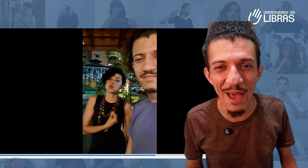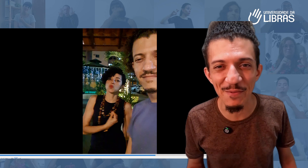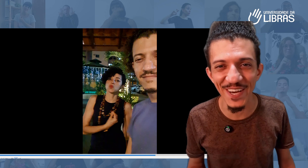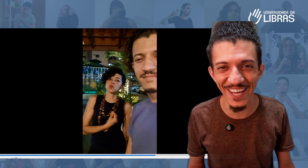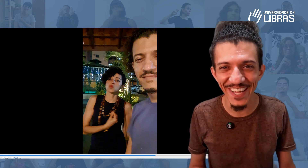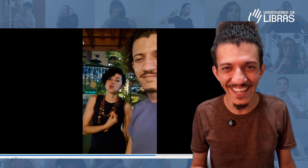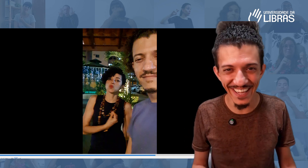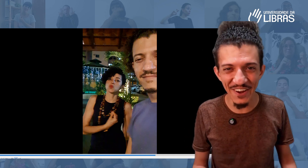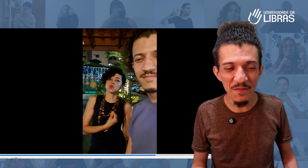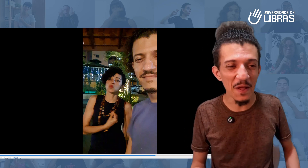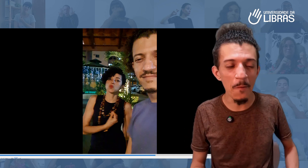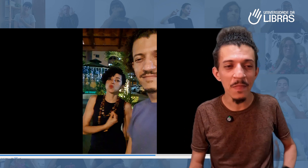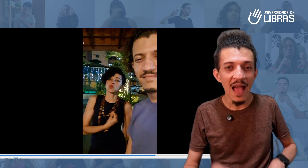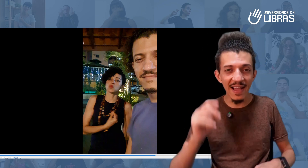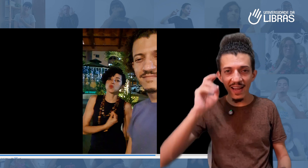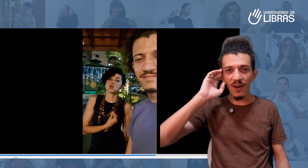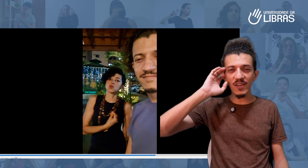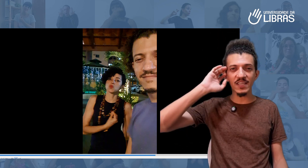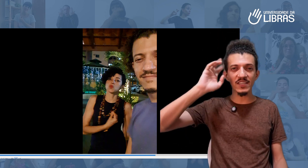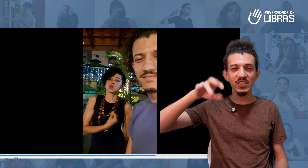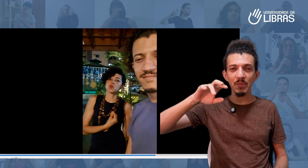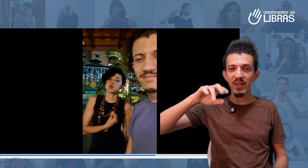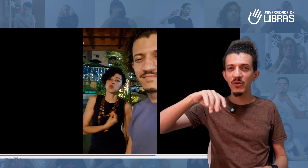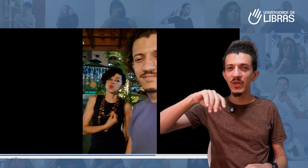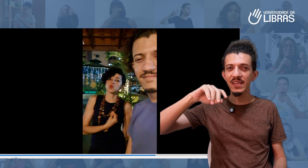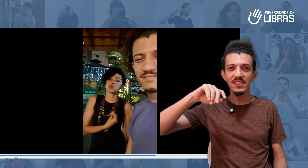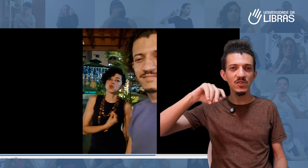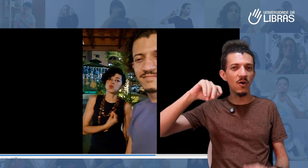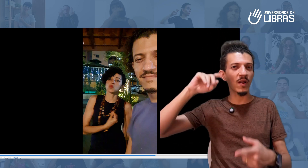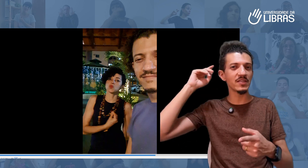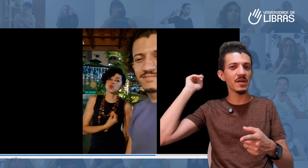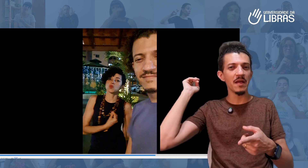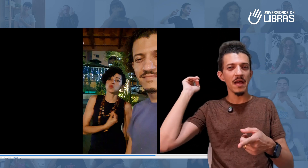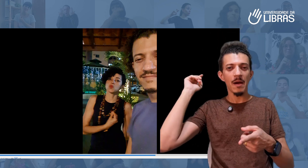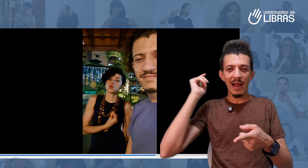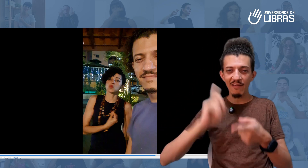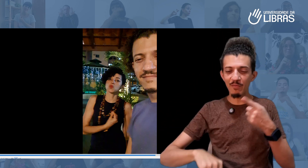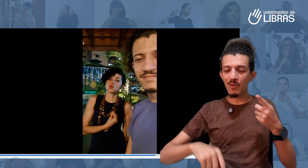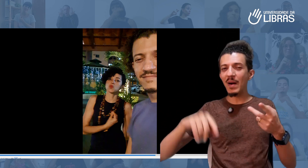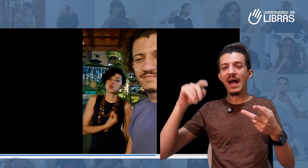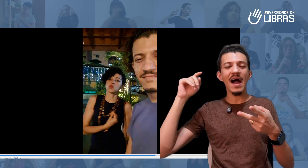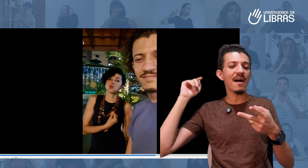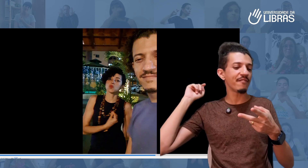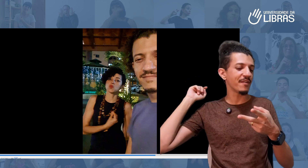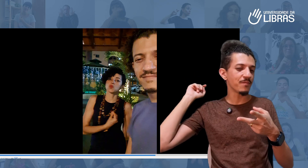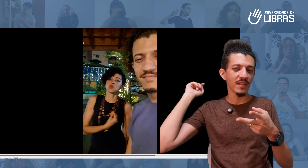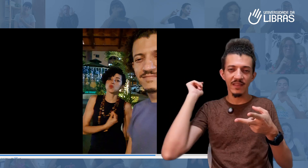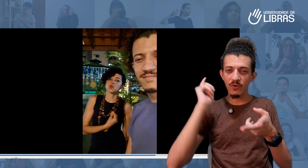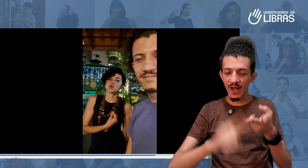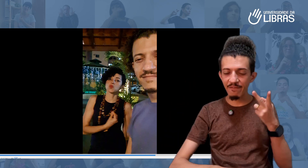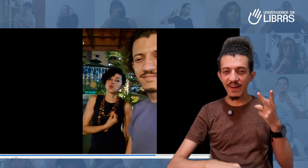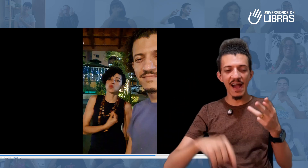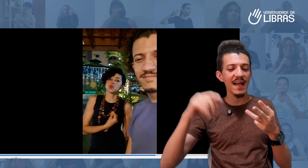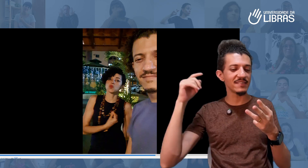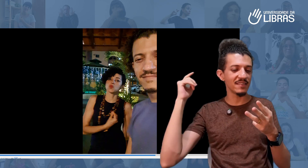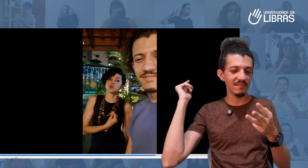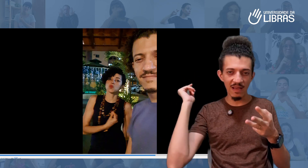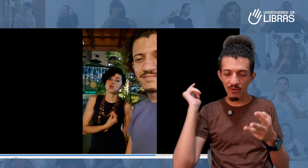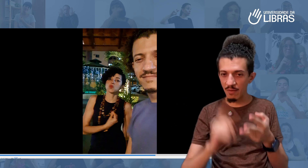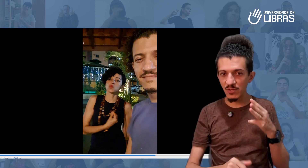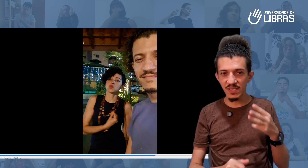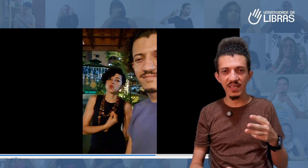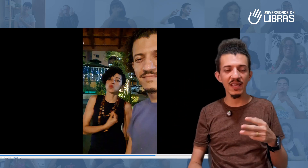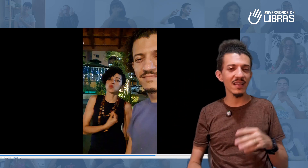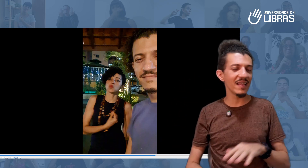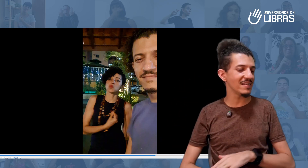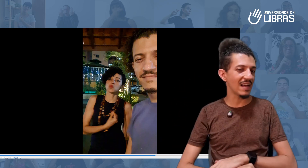na época, entendeu? Então, aquela lógica que a gente aprendeu no inglês na escola, de palavra por palavra, decorar a frase, decorar